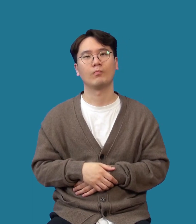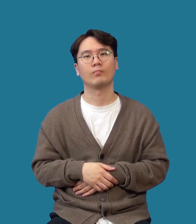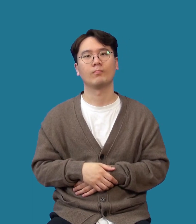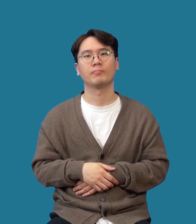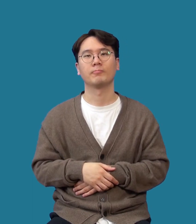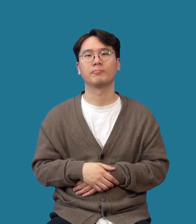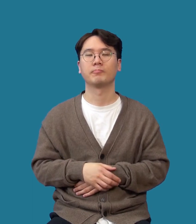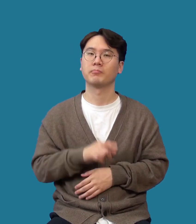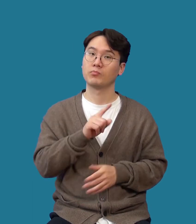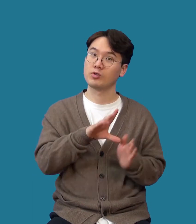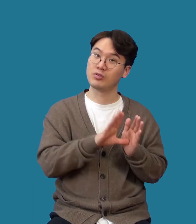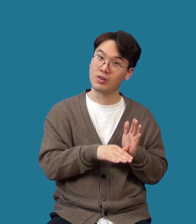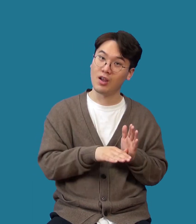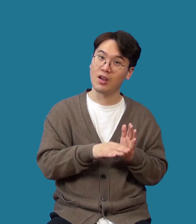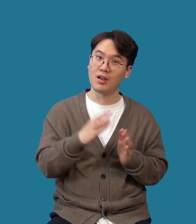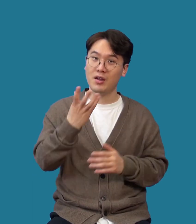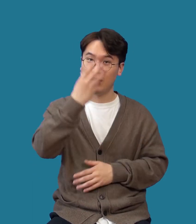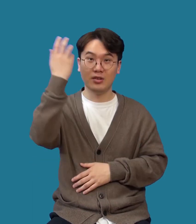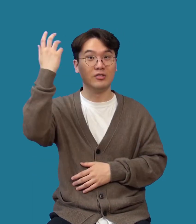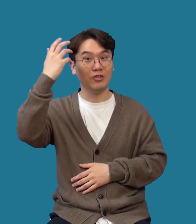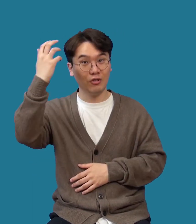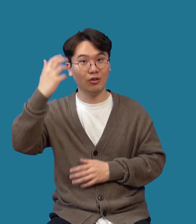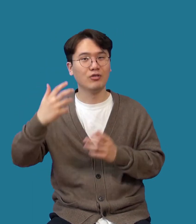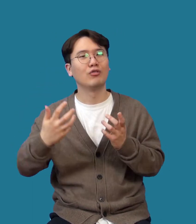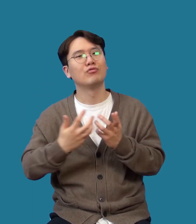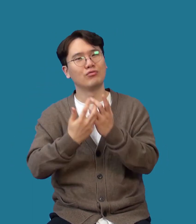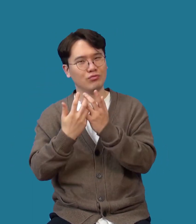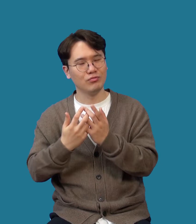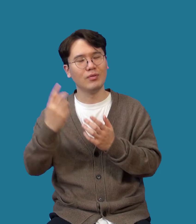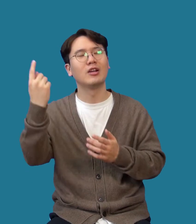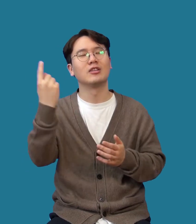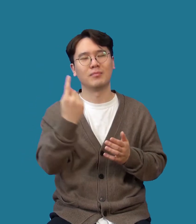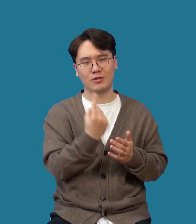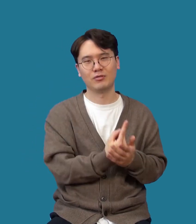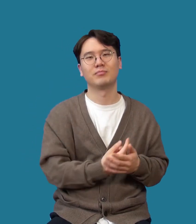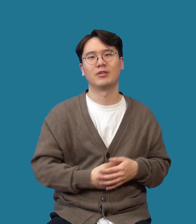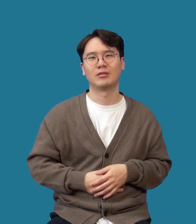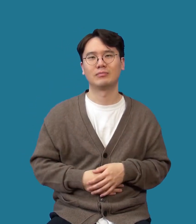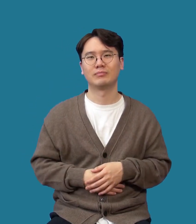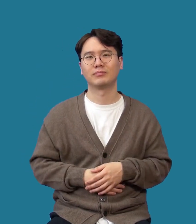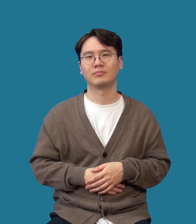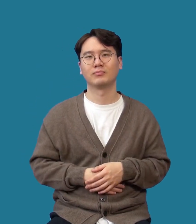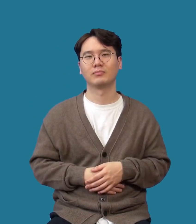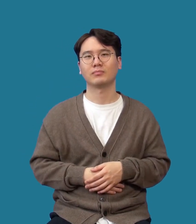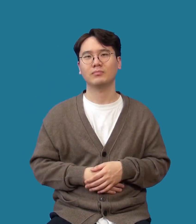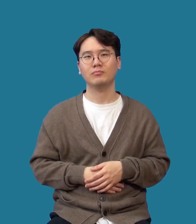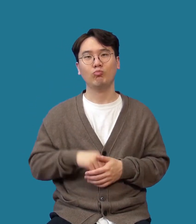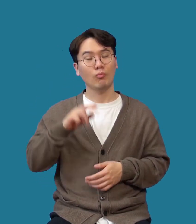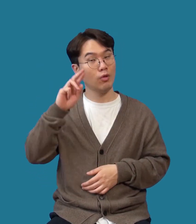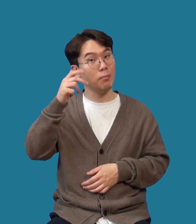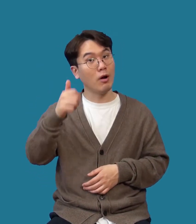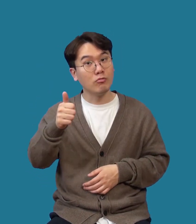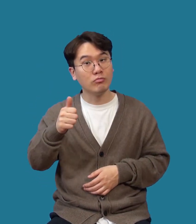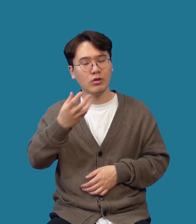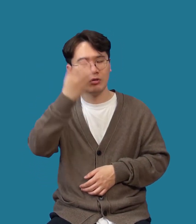그럴 때 성령께서 충만히 임하셨습니다. 사도 바울은 성령 충만 받은 분